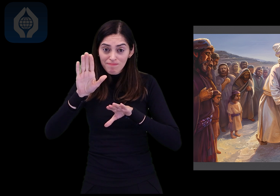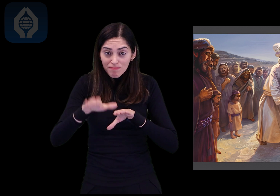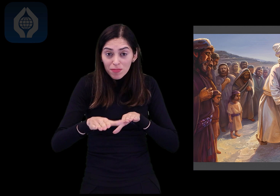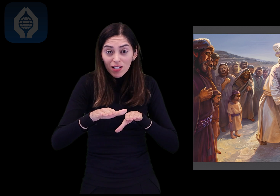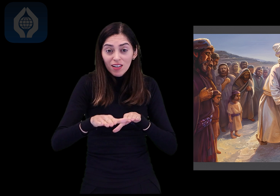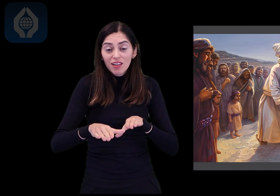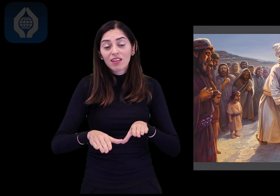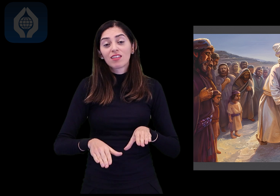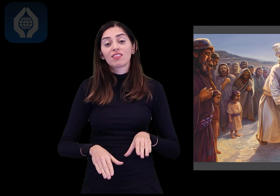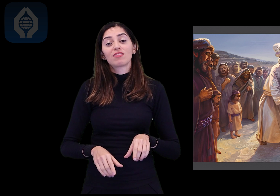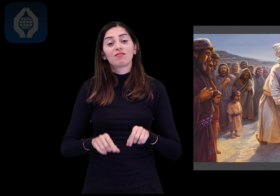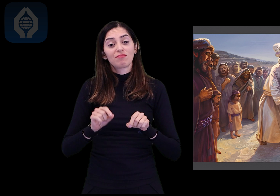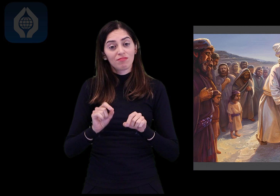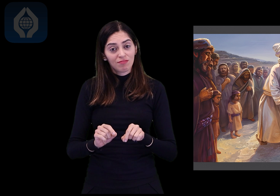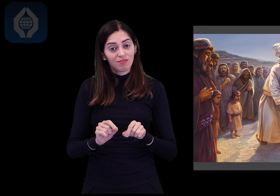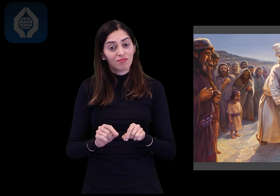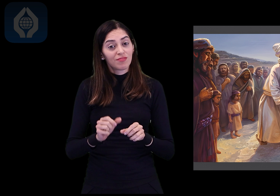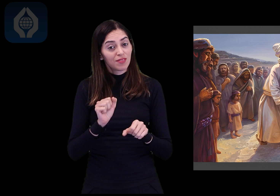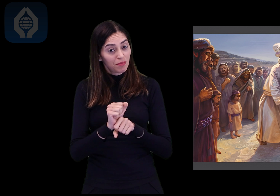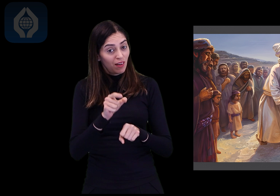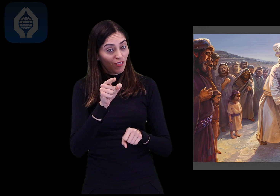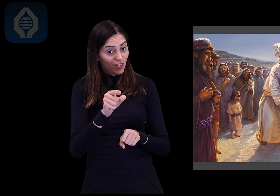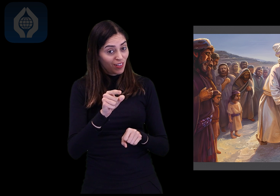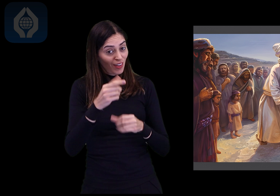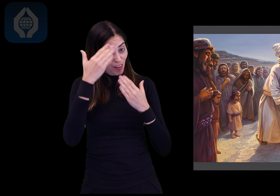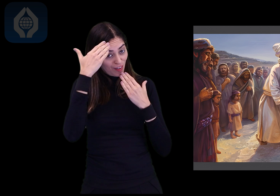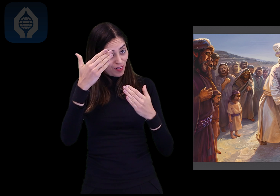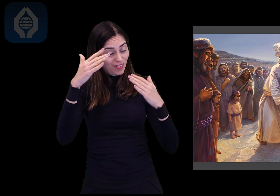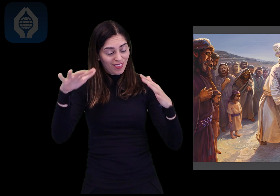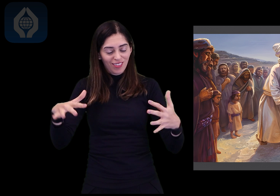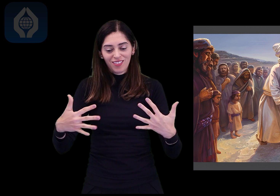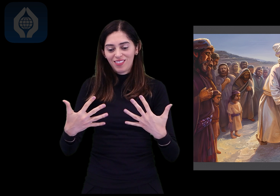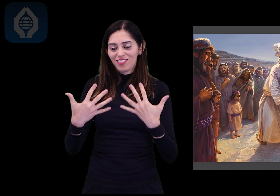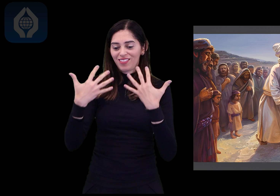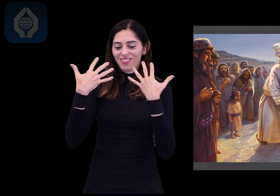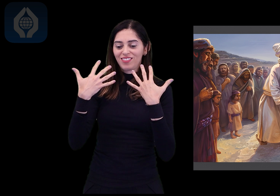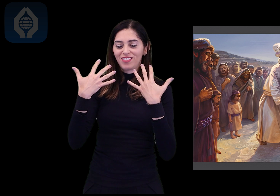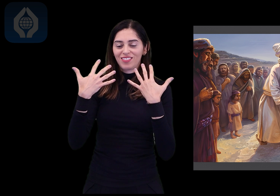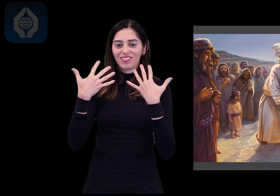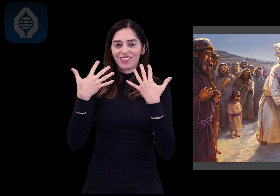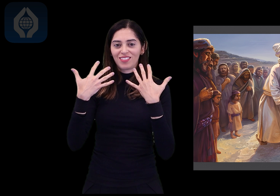nossa 27ª lição. Até lá e muito obrigado por sua atenção.